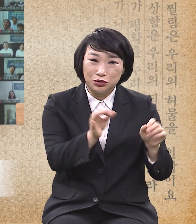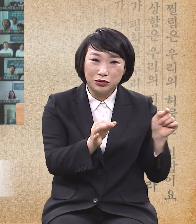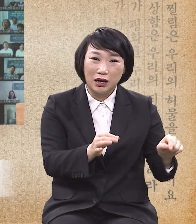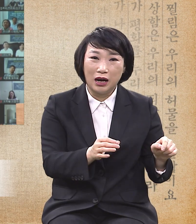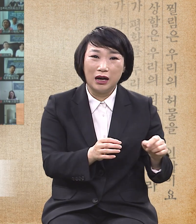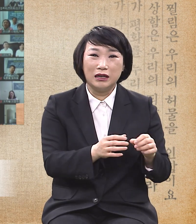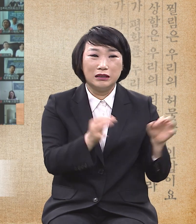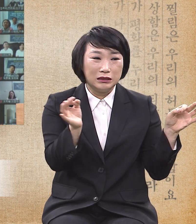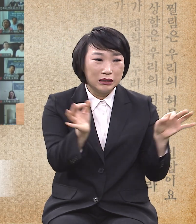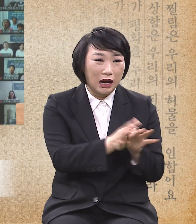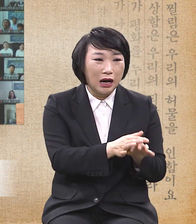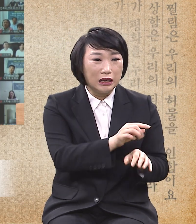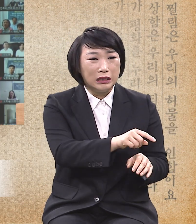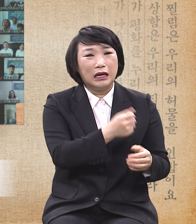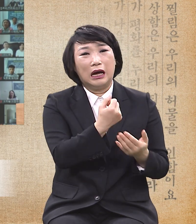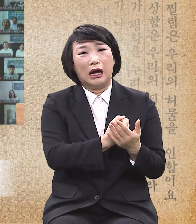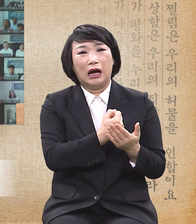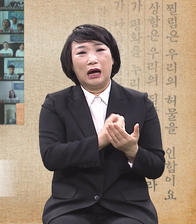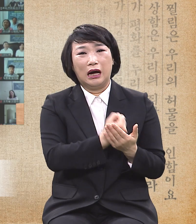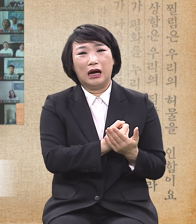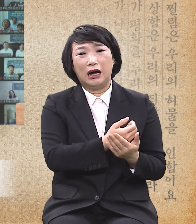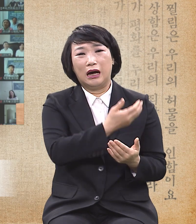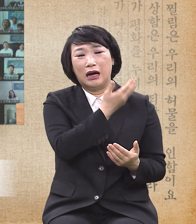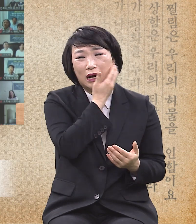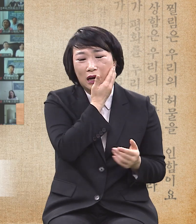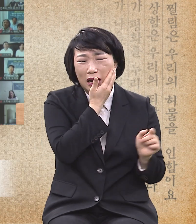순간에 까먹어 버리는 그 안타까운 사실,